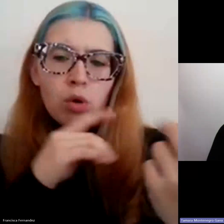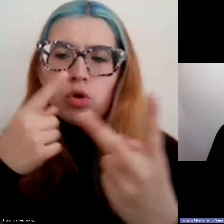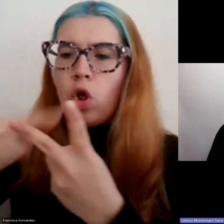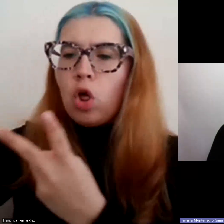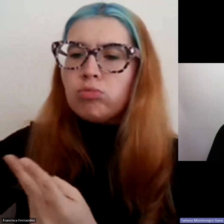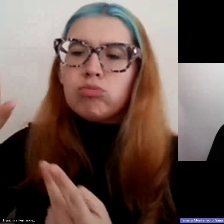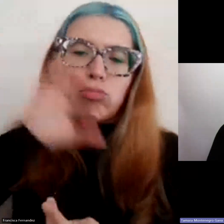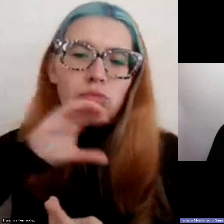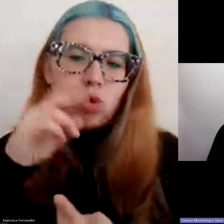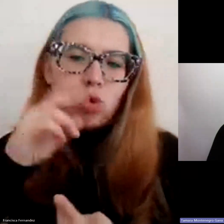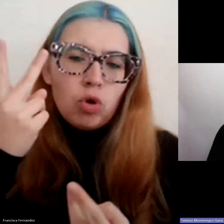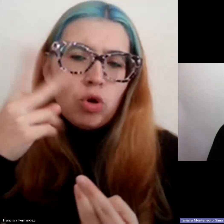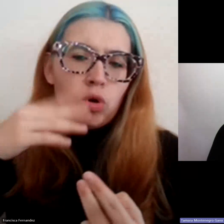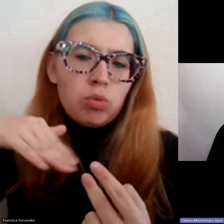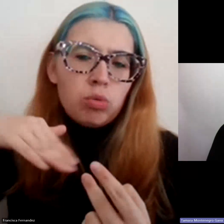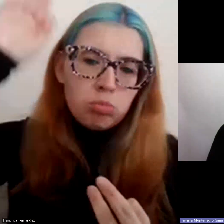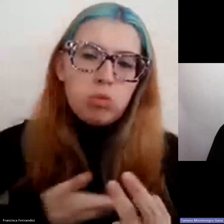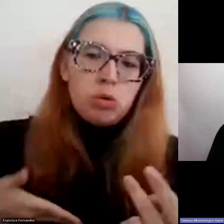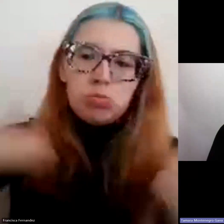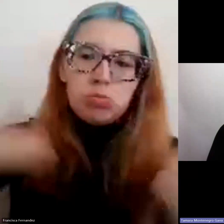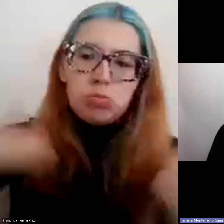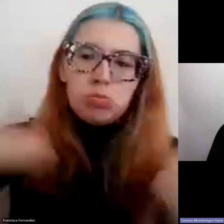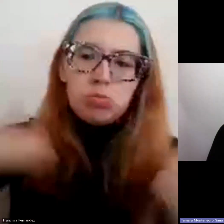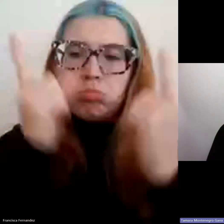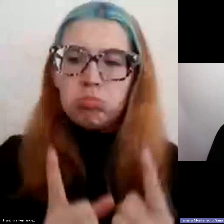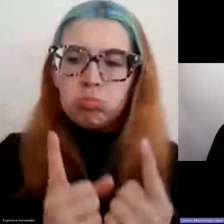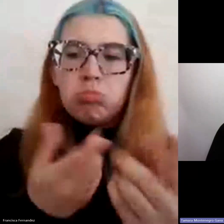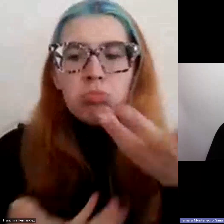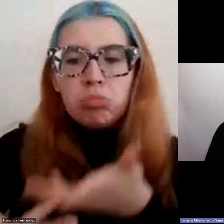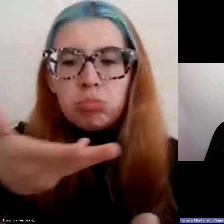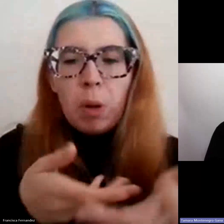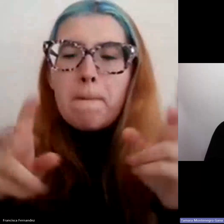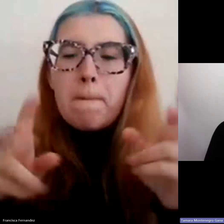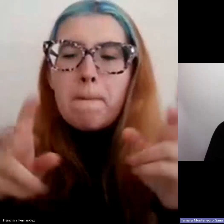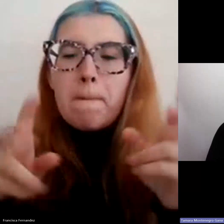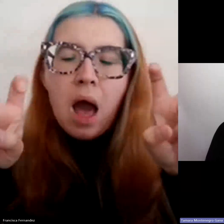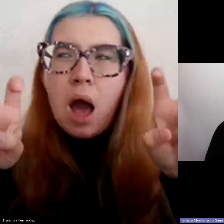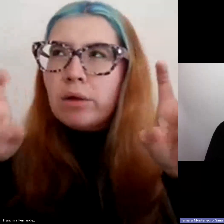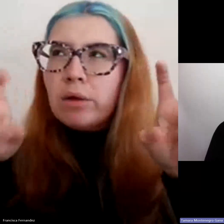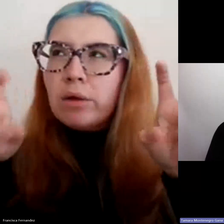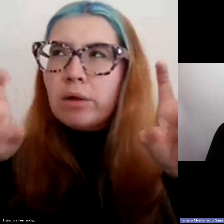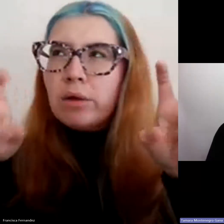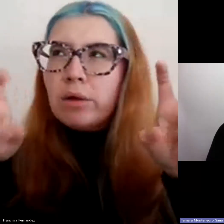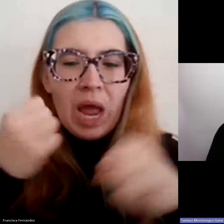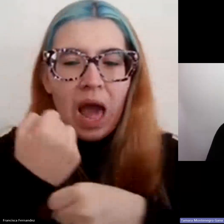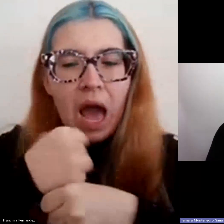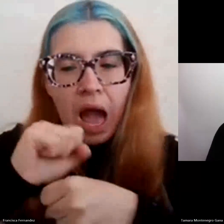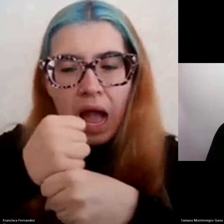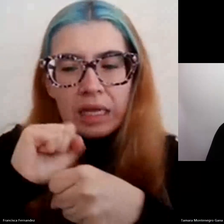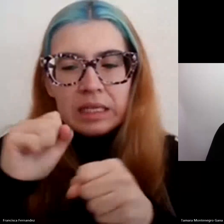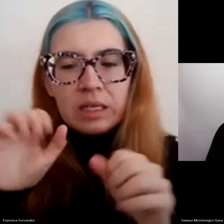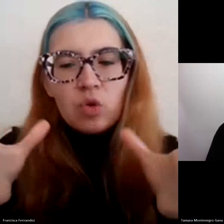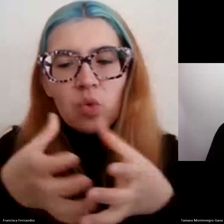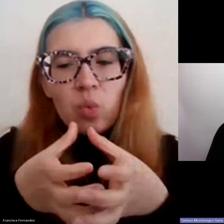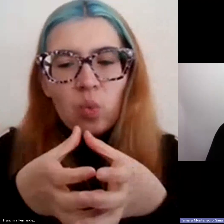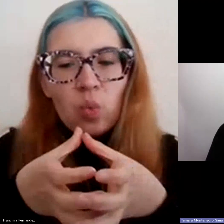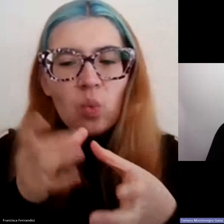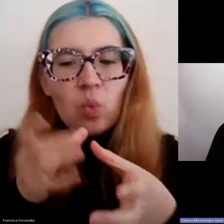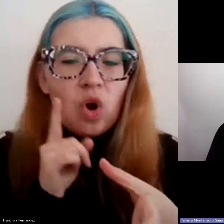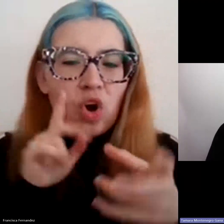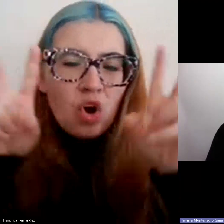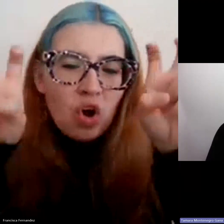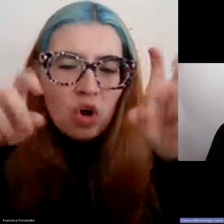los niños de los cursos o de otro curso, los más grandes, y tienen interacción